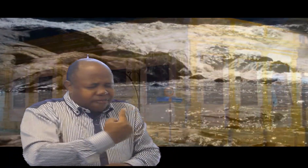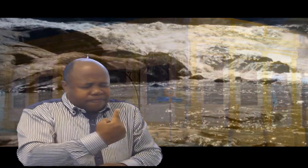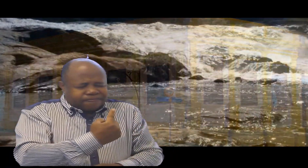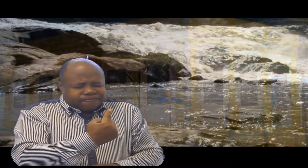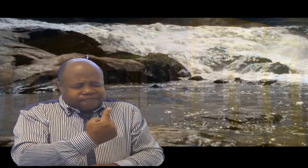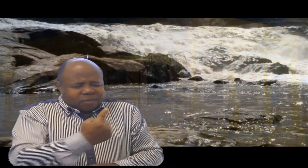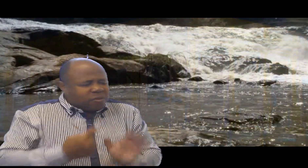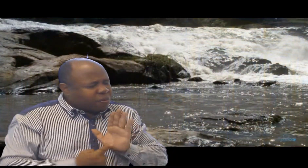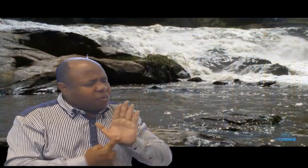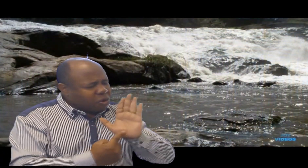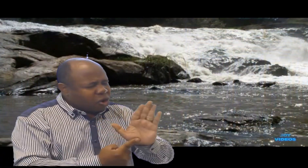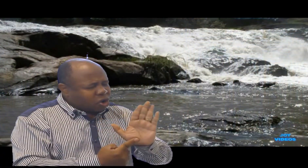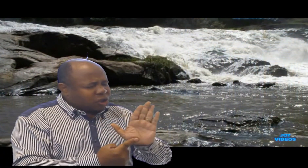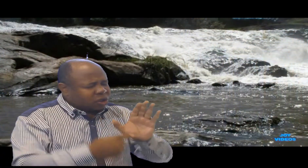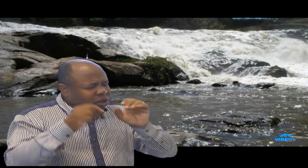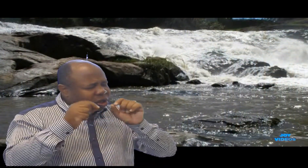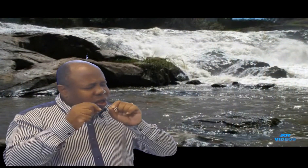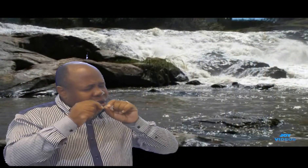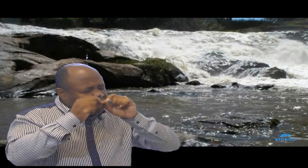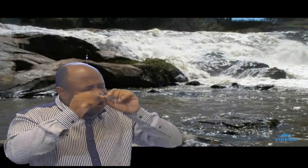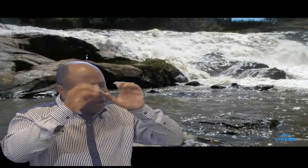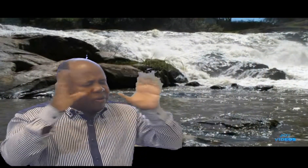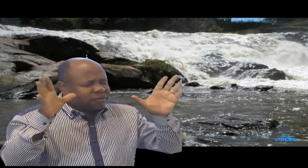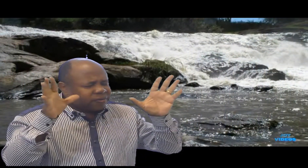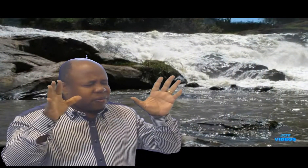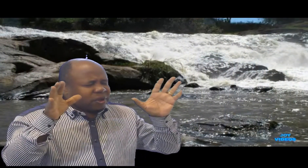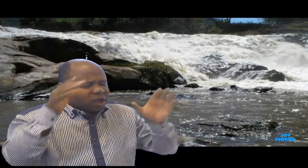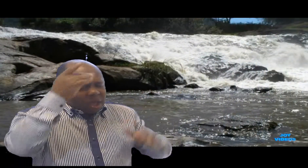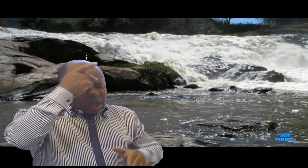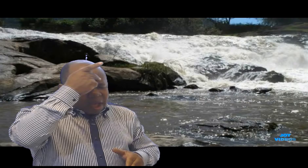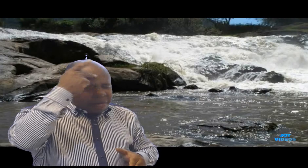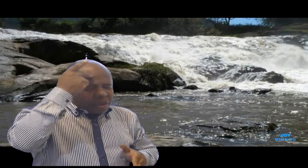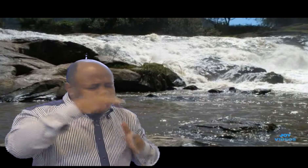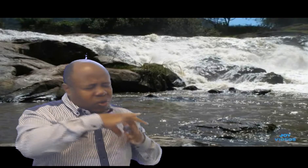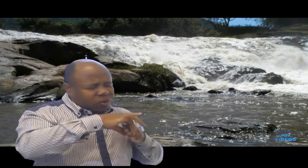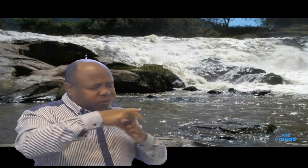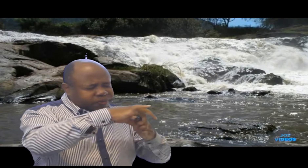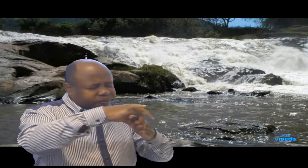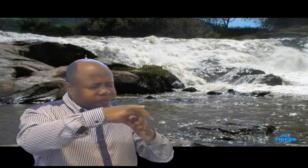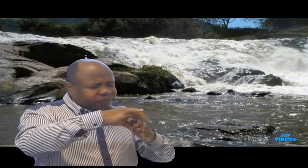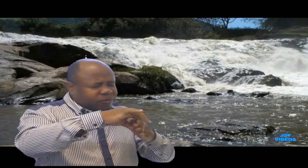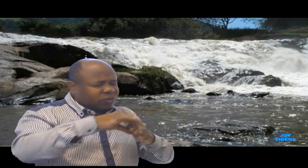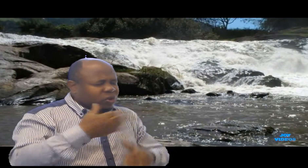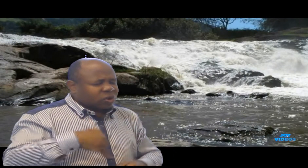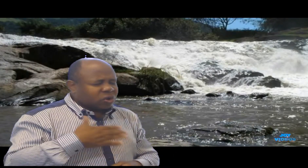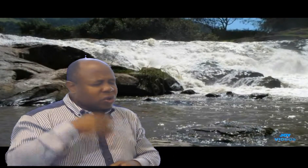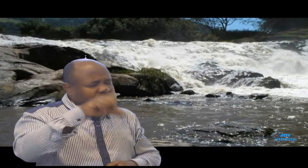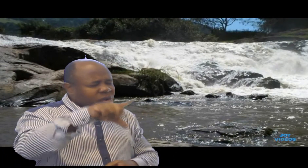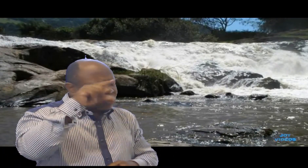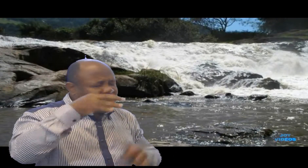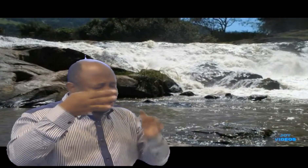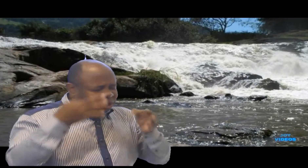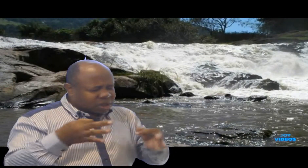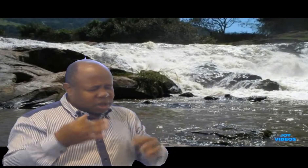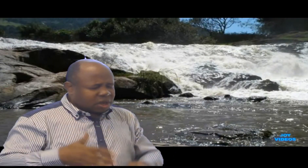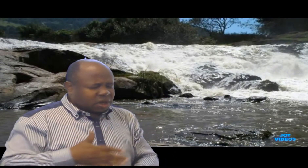a pessoa que nós vamos escolher para dirigir a nossa cidade, a nossa vida financeira, a nossa vida moral,